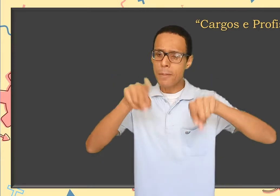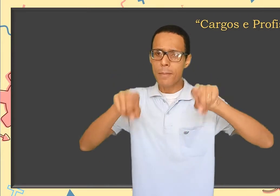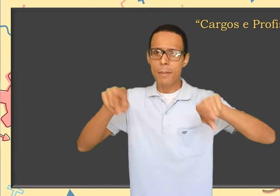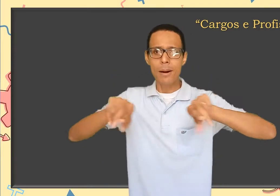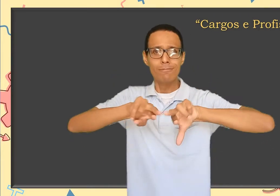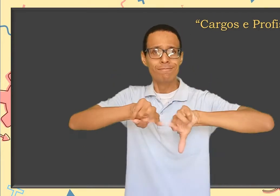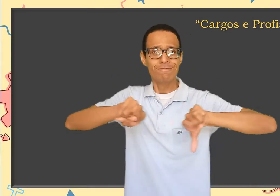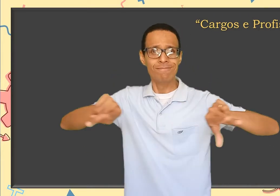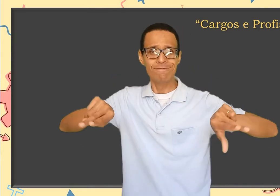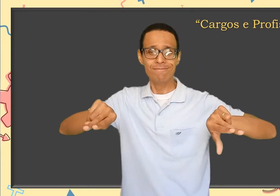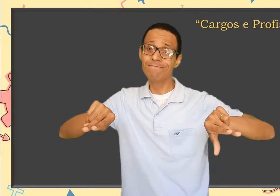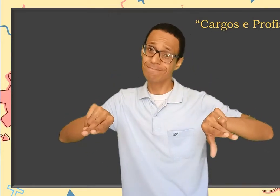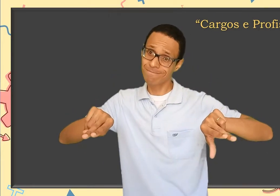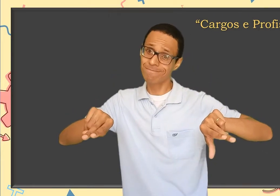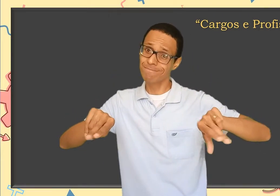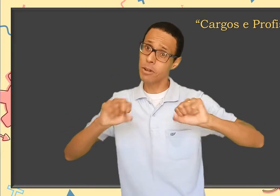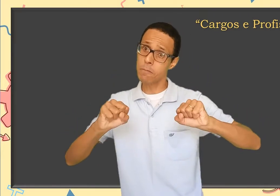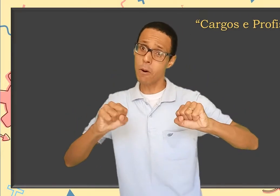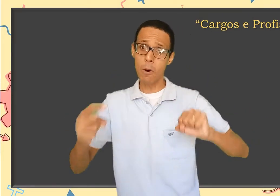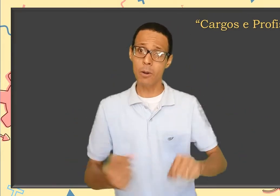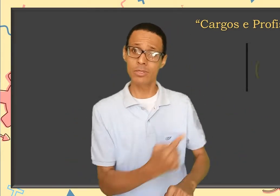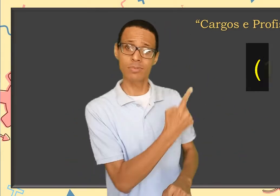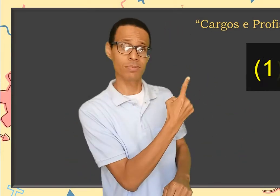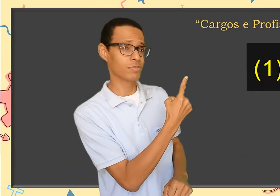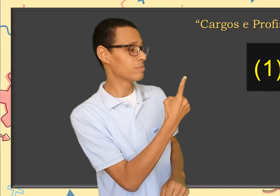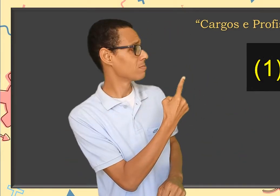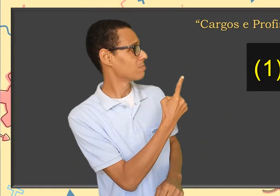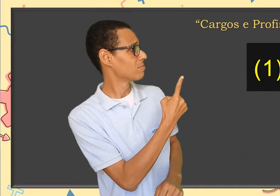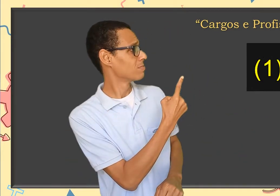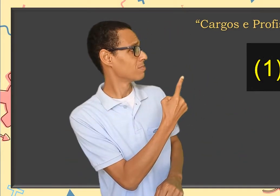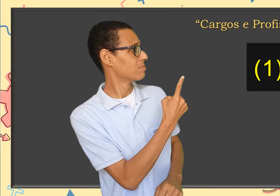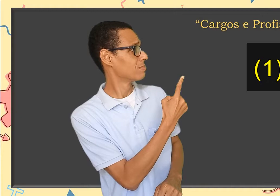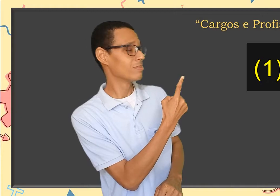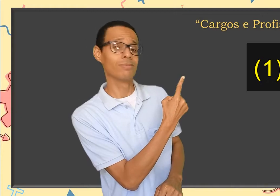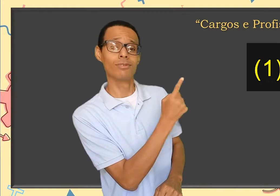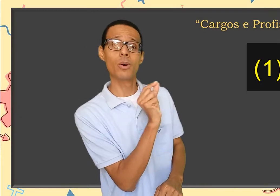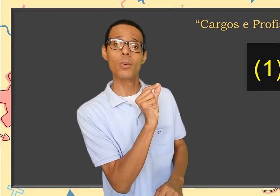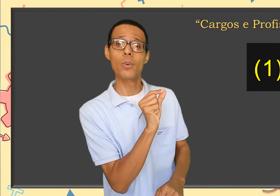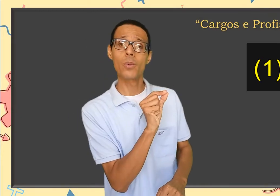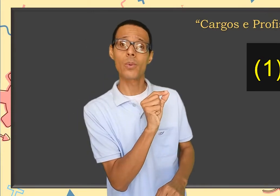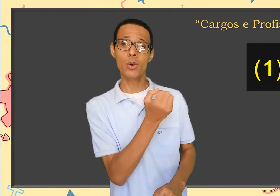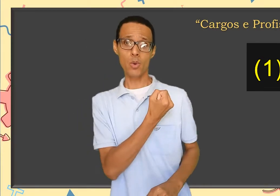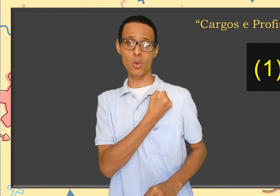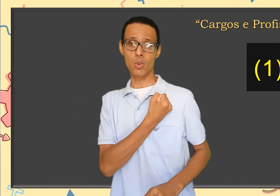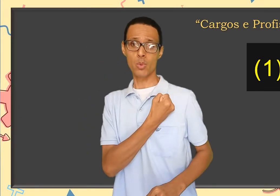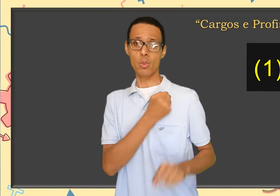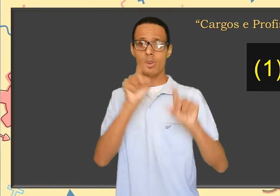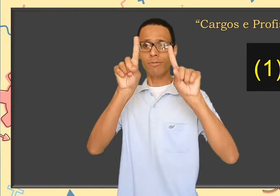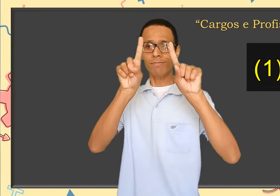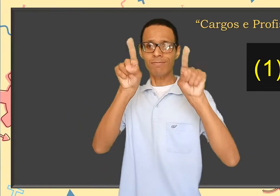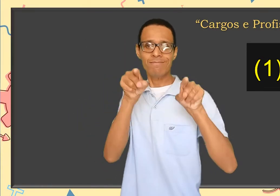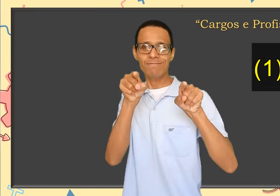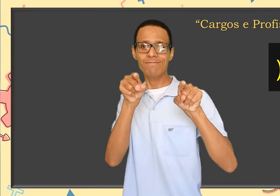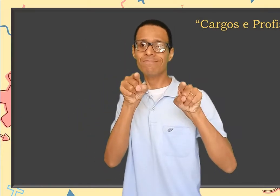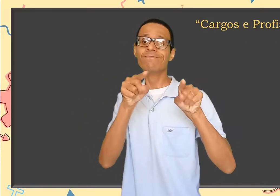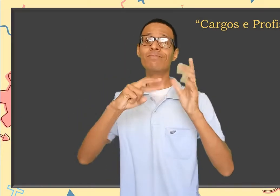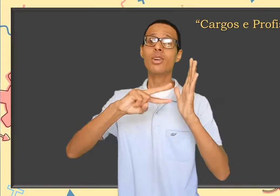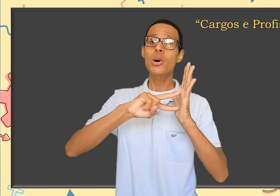existentes. Por isso, que em algum sinal poderá aparecer assim. Um número